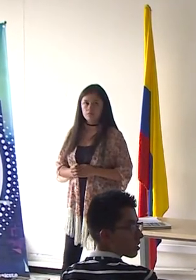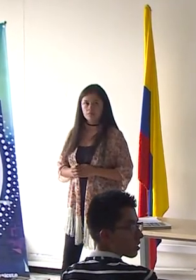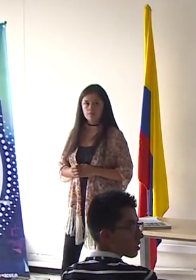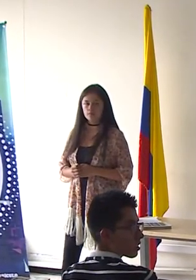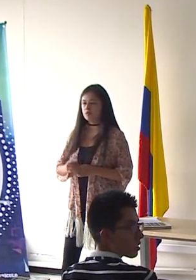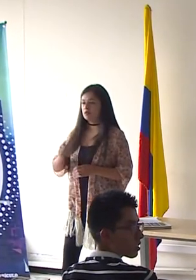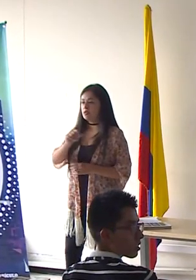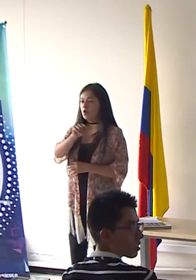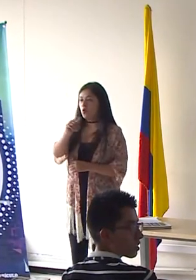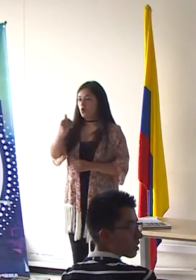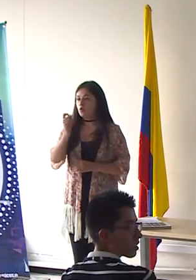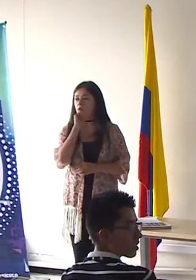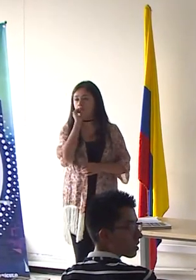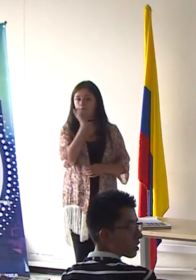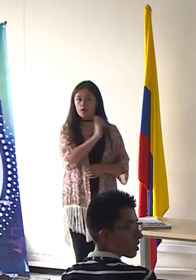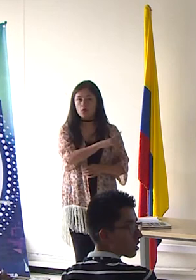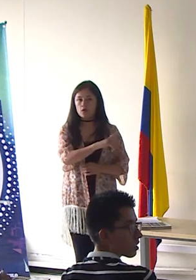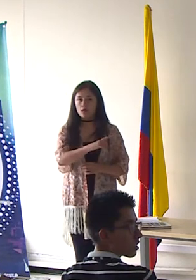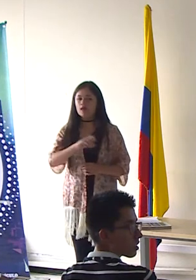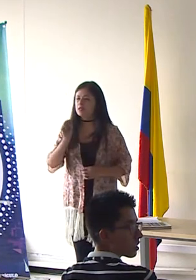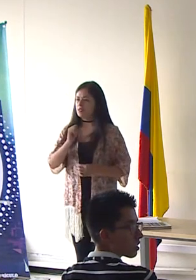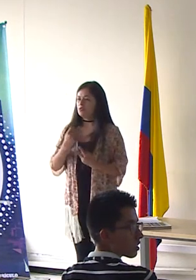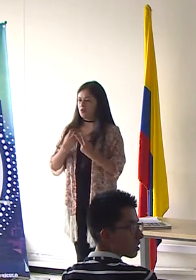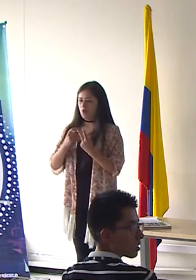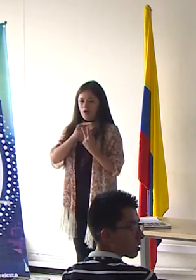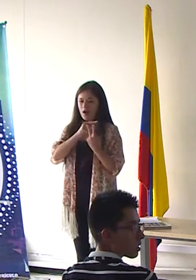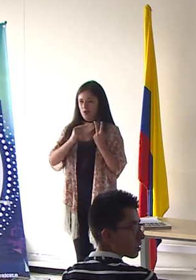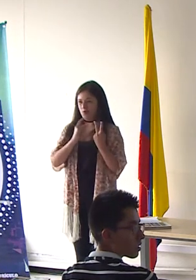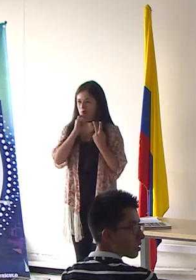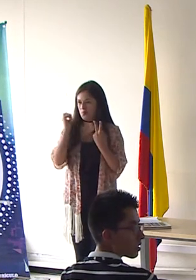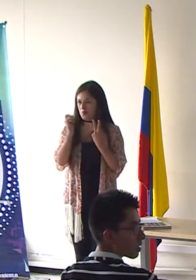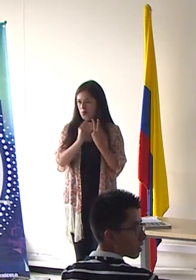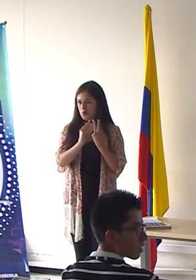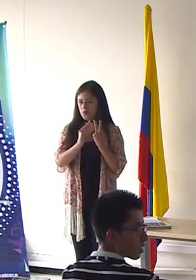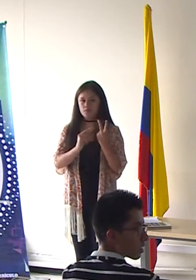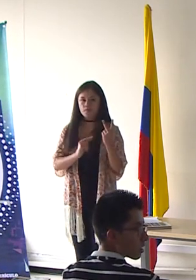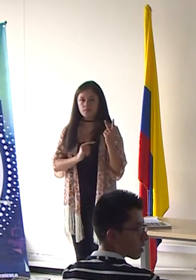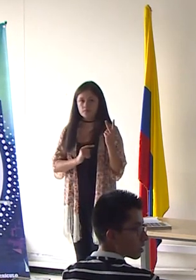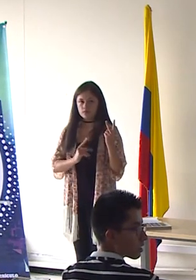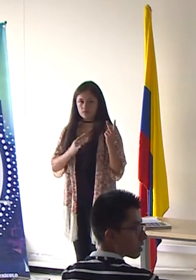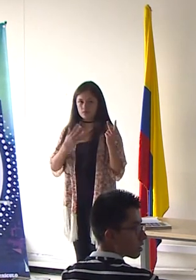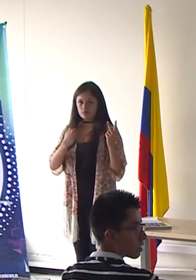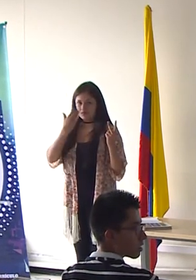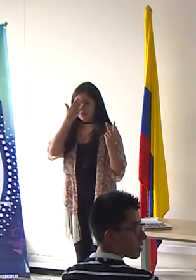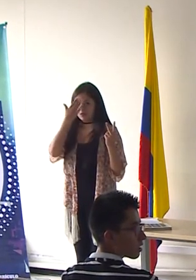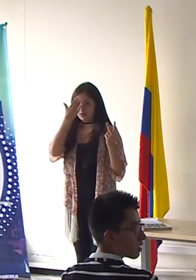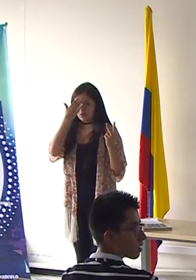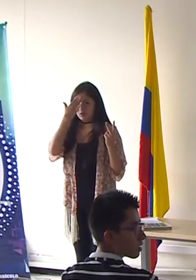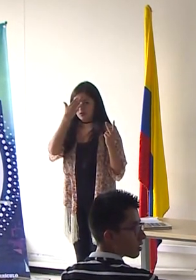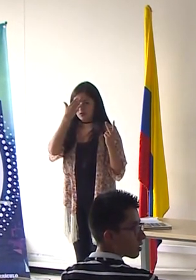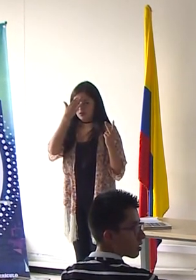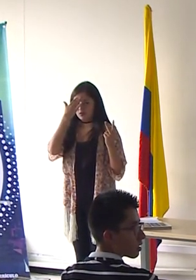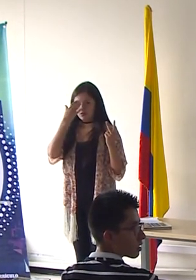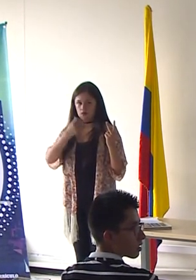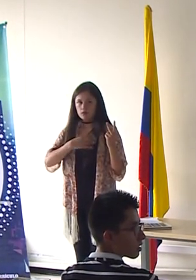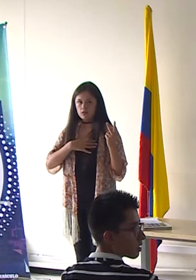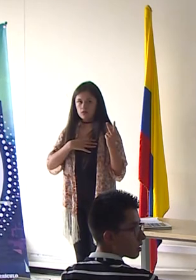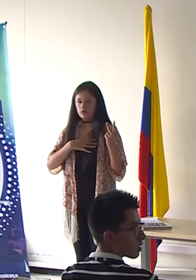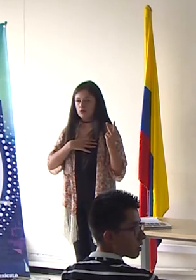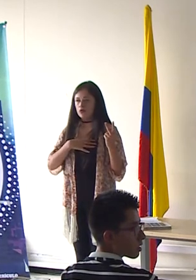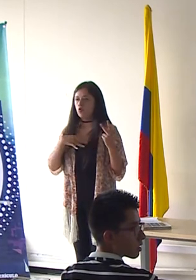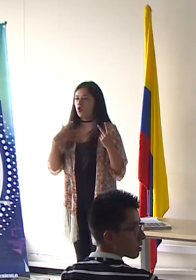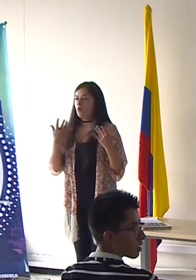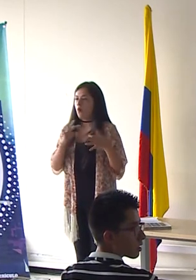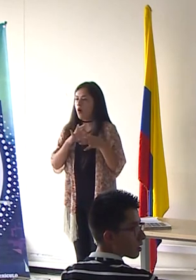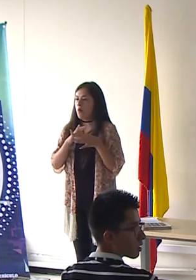si yo quería a los 2 hacerles una pregunta como cuáles son las conexiones de esto de lo urbano